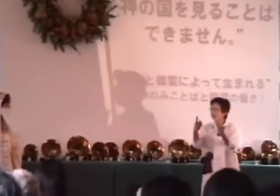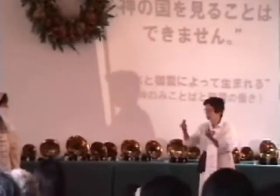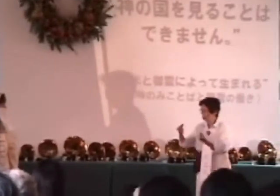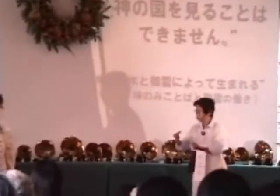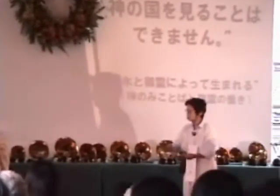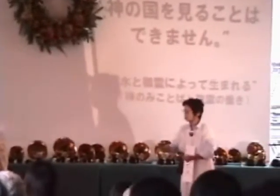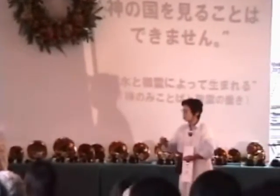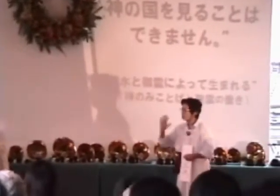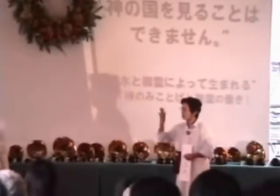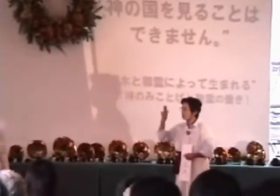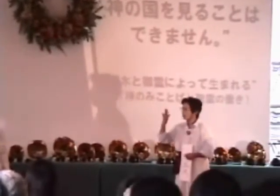水とは